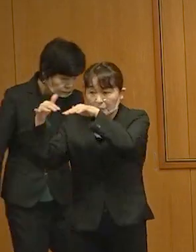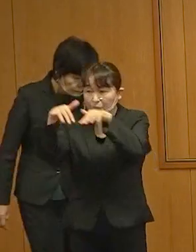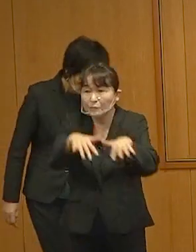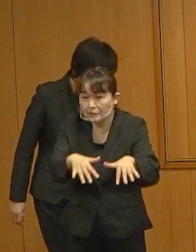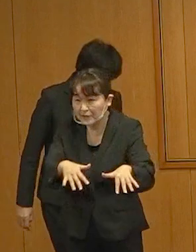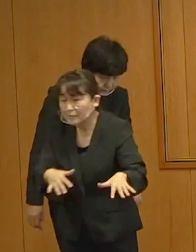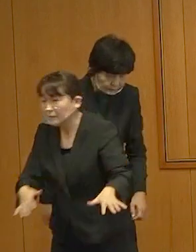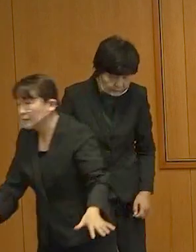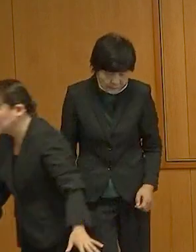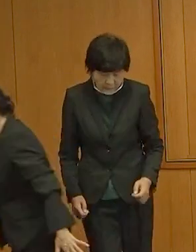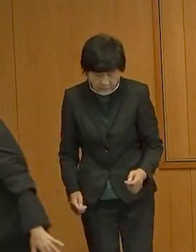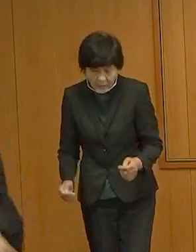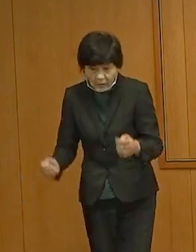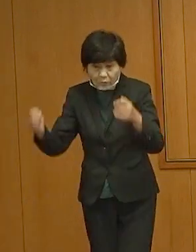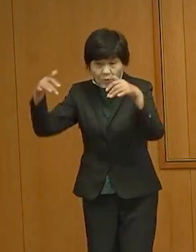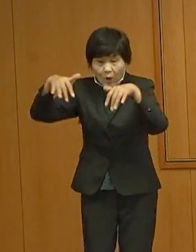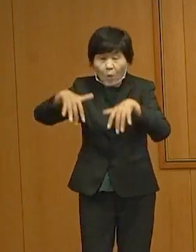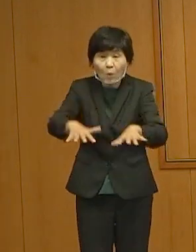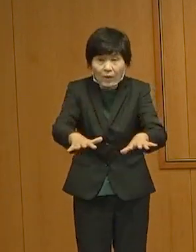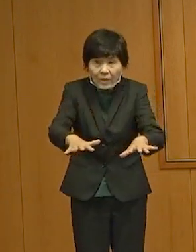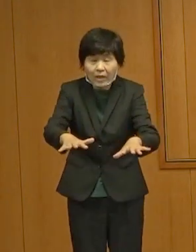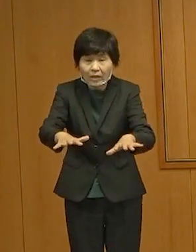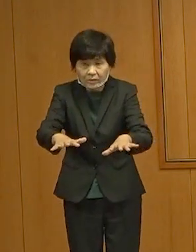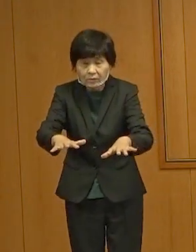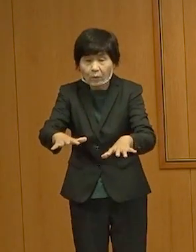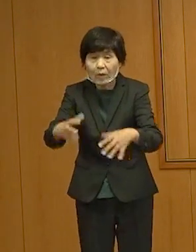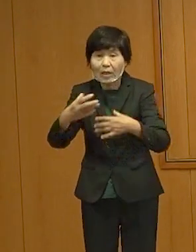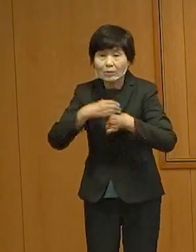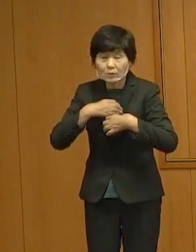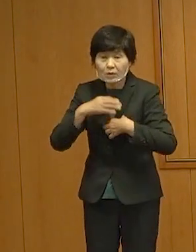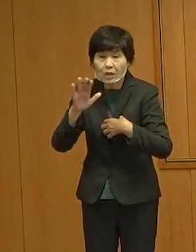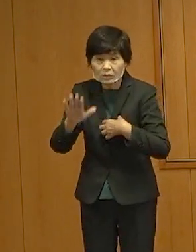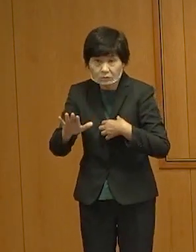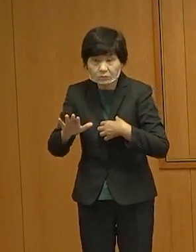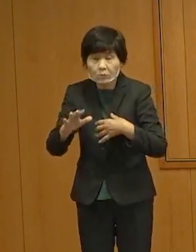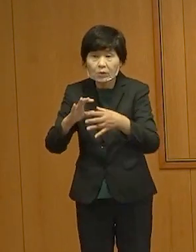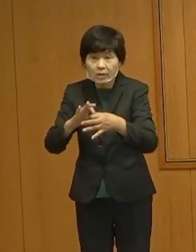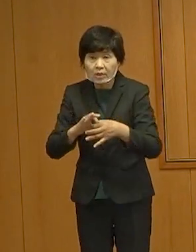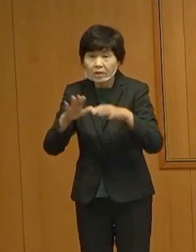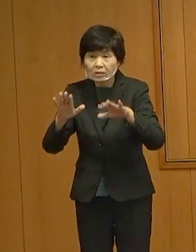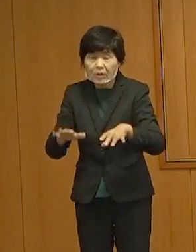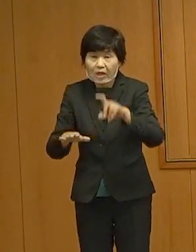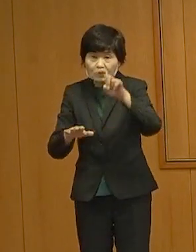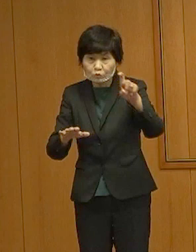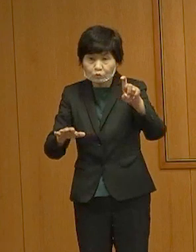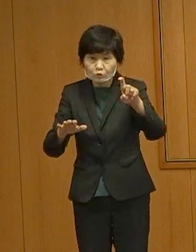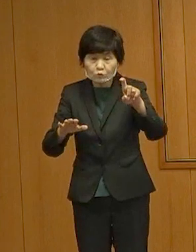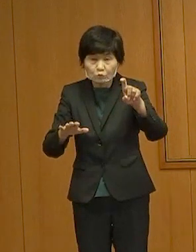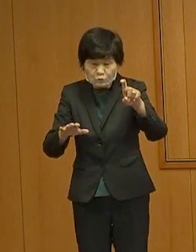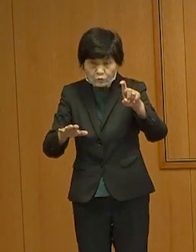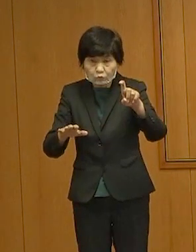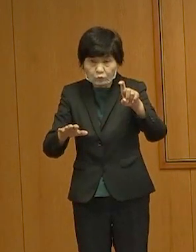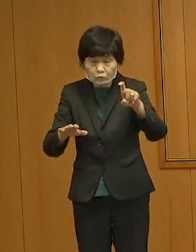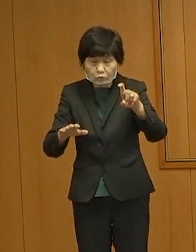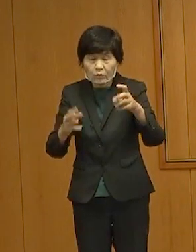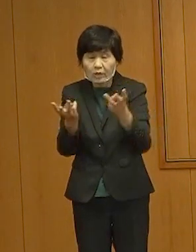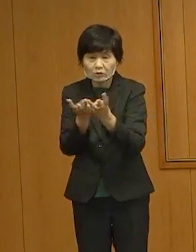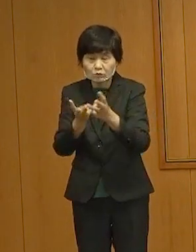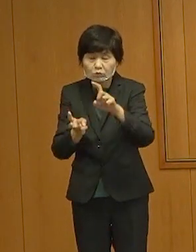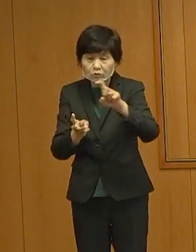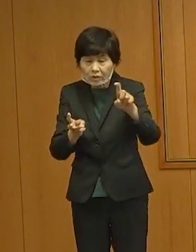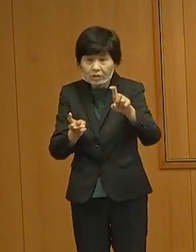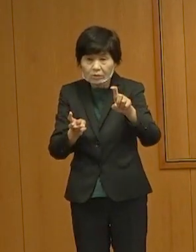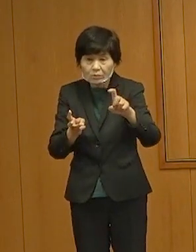の可能性があるということで、まだ10世帯の方々には避難という部分